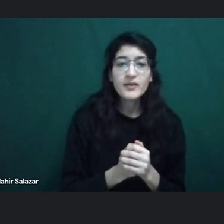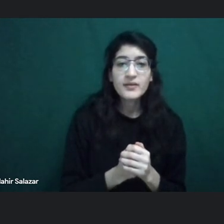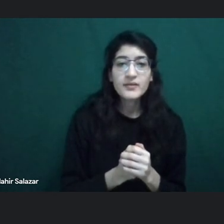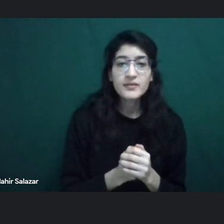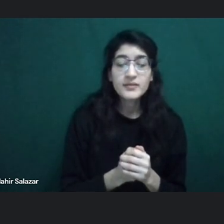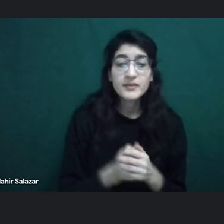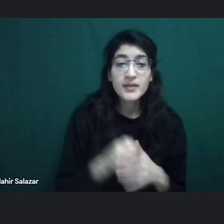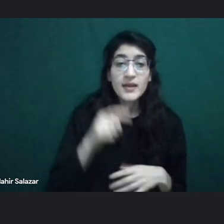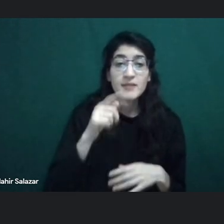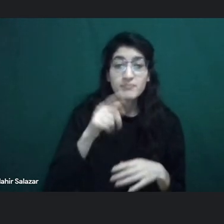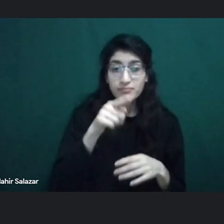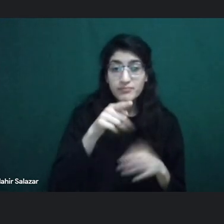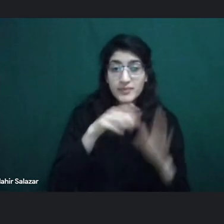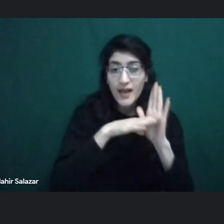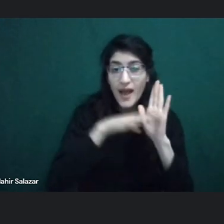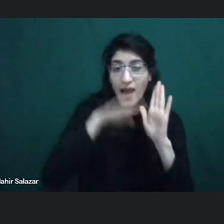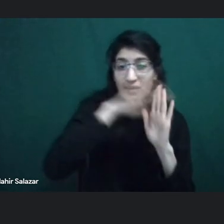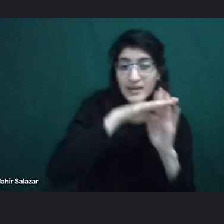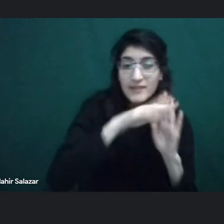training approaches?